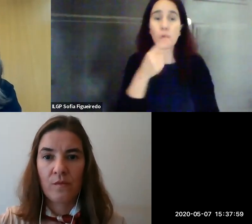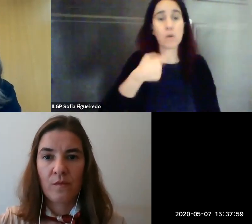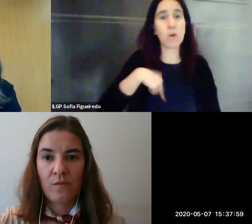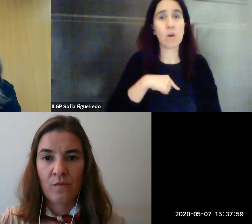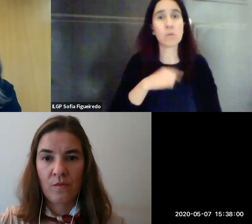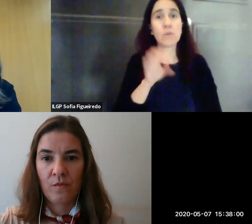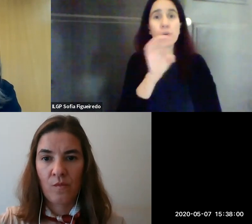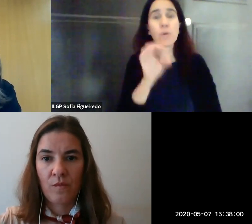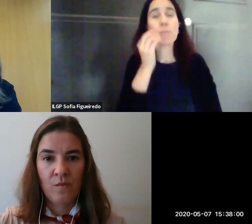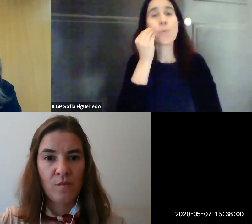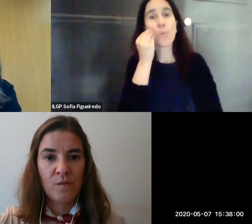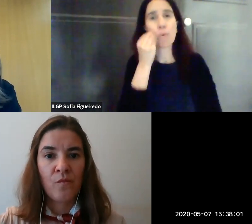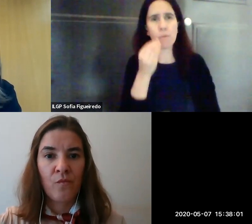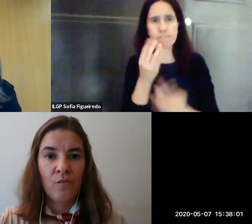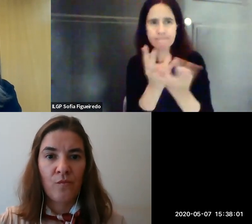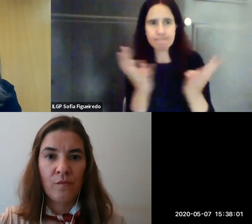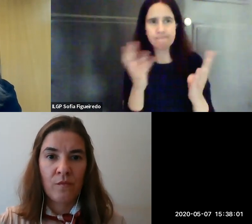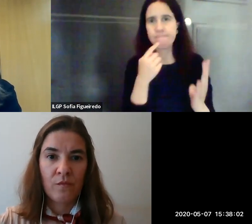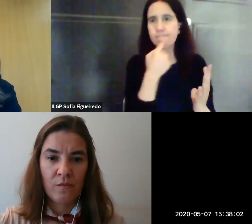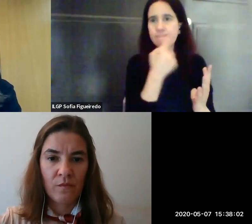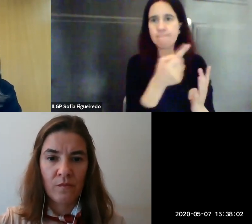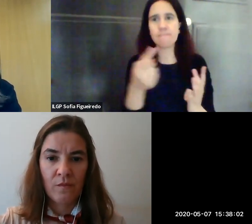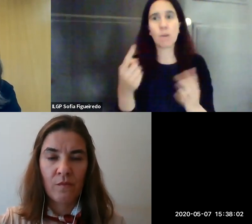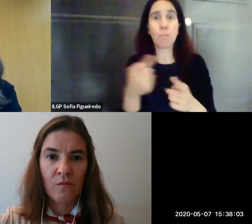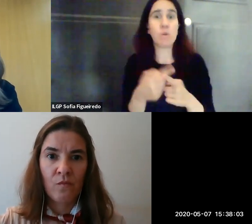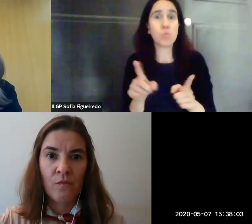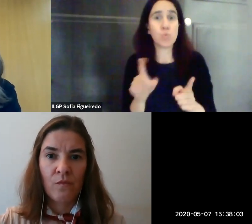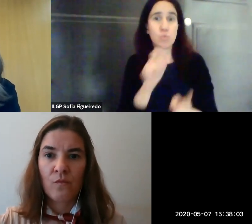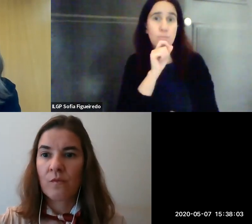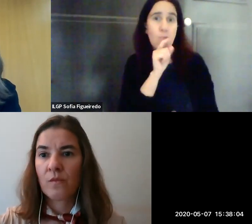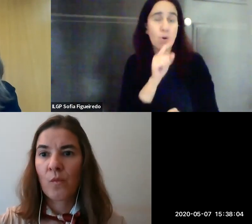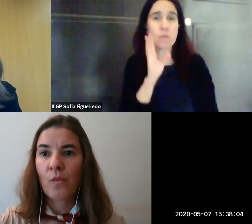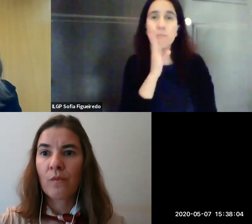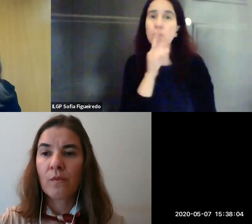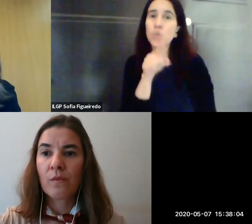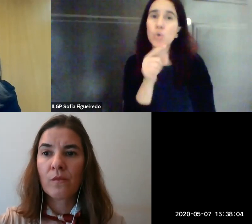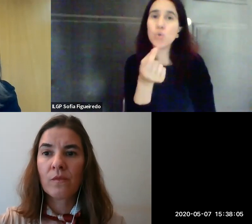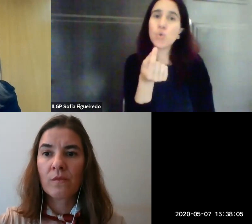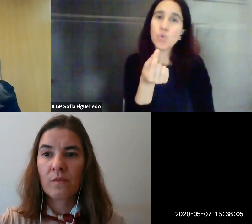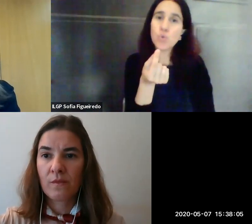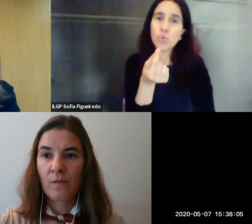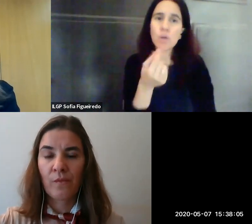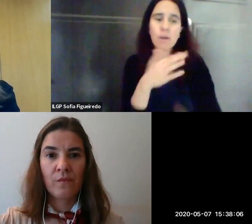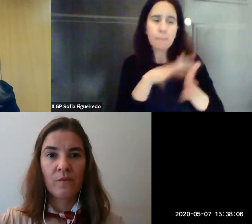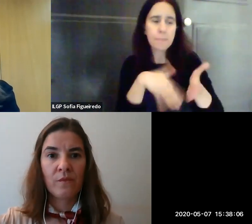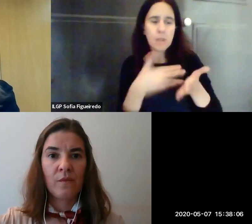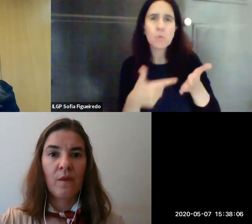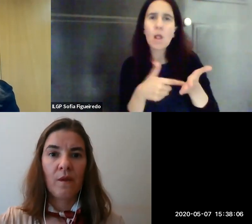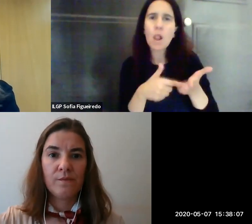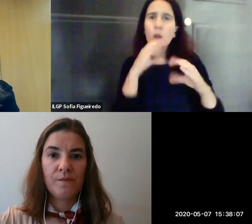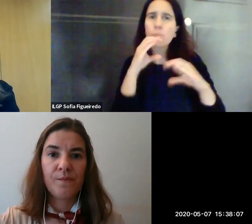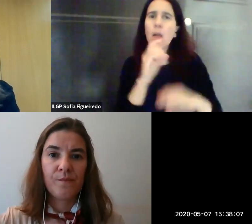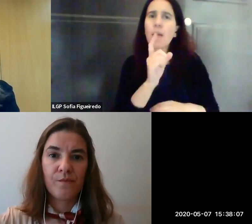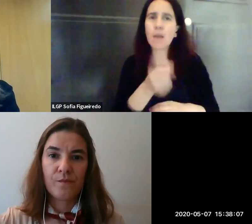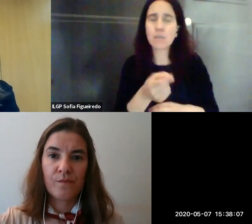chegar aos nossos interlocutores poderá ser diferente. Depende um bocadinho do que é que está no plano de comunicação. Há com certeza